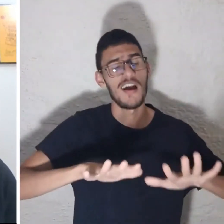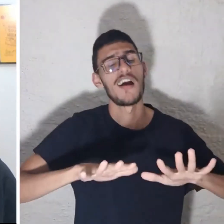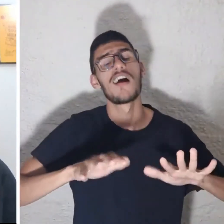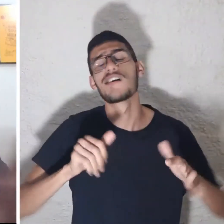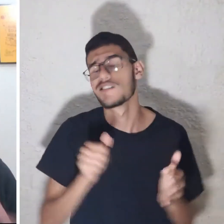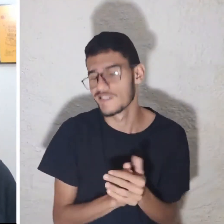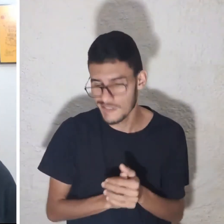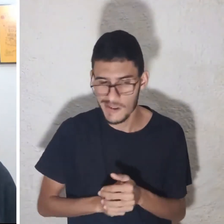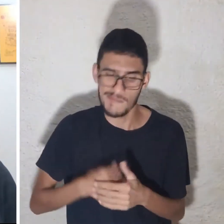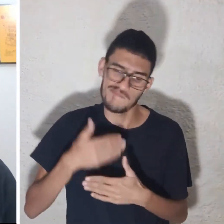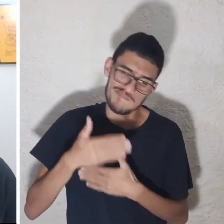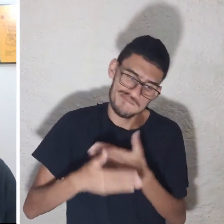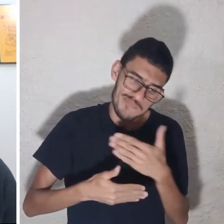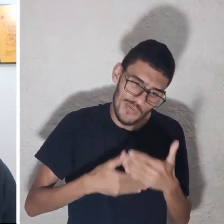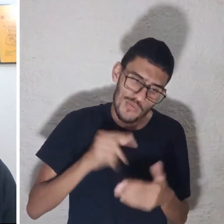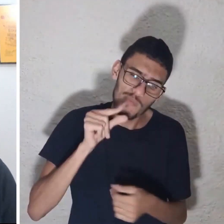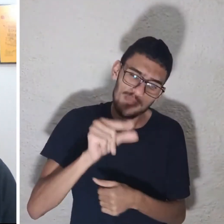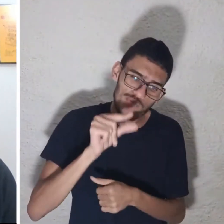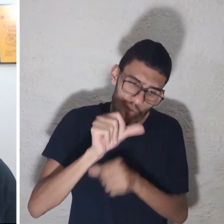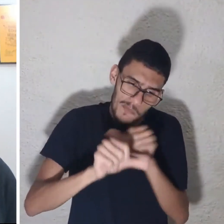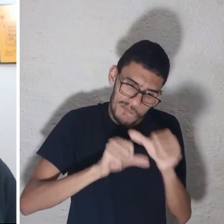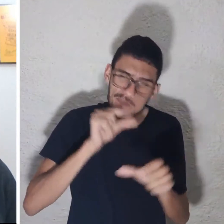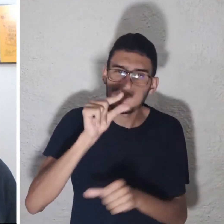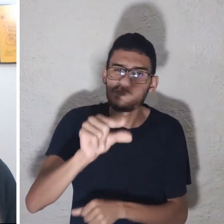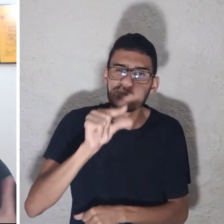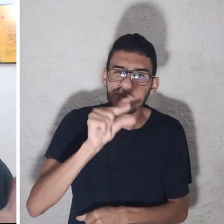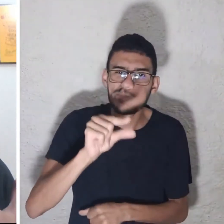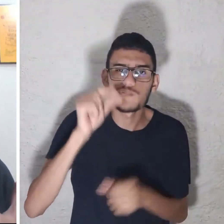né, a sociedade pouco foi modificada.